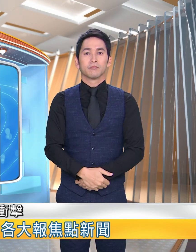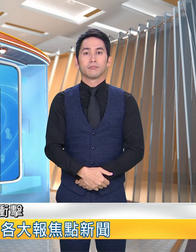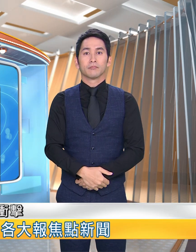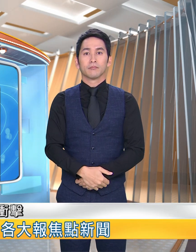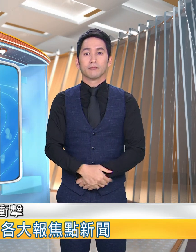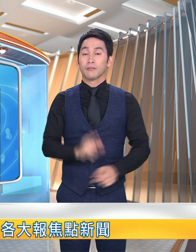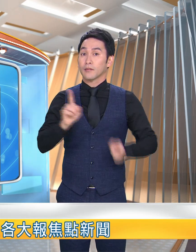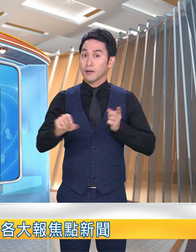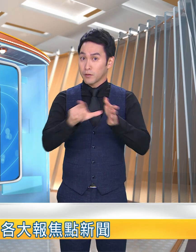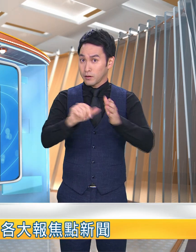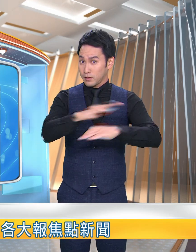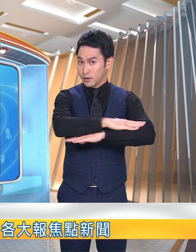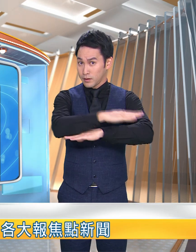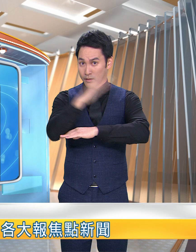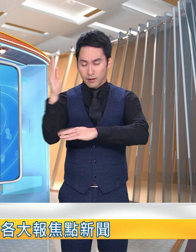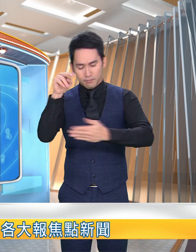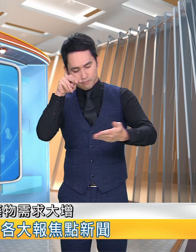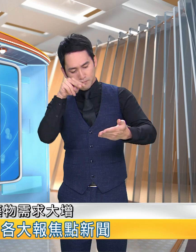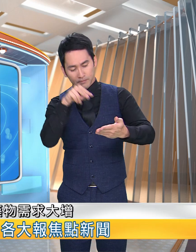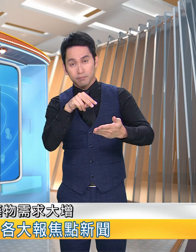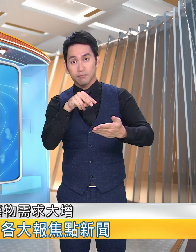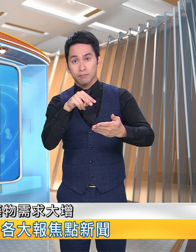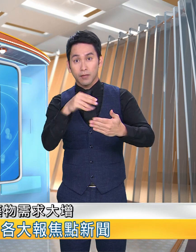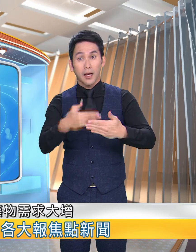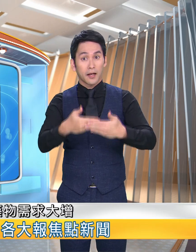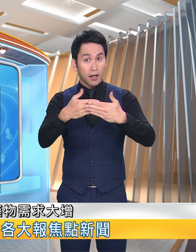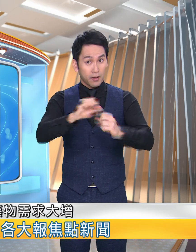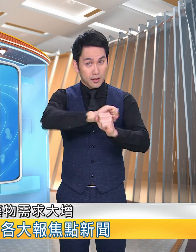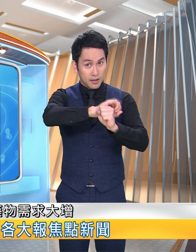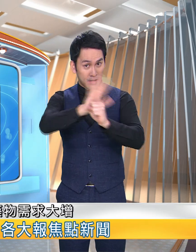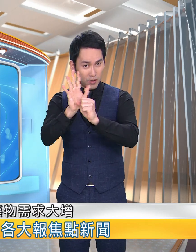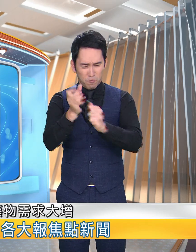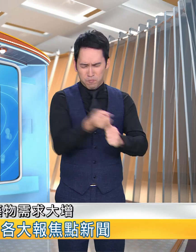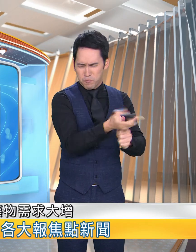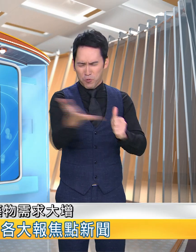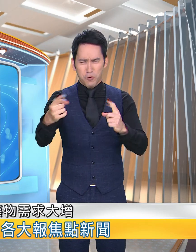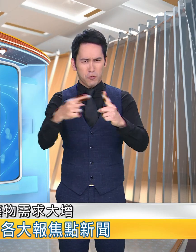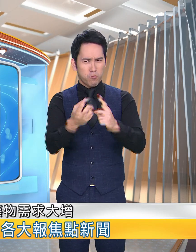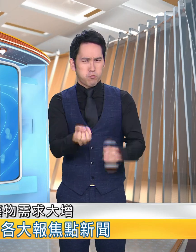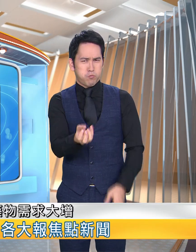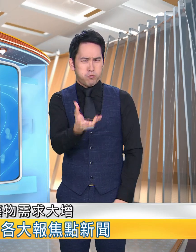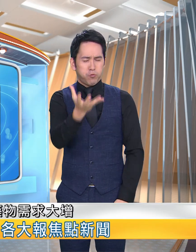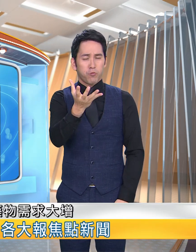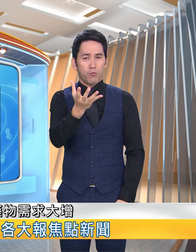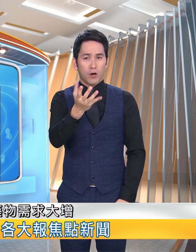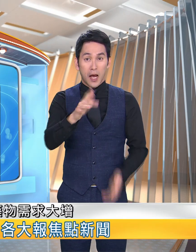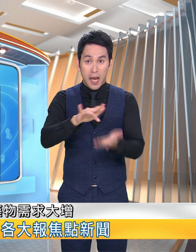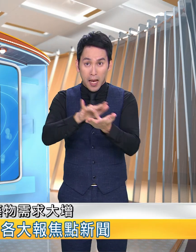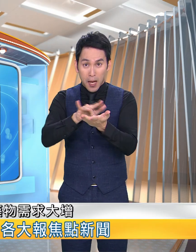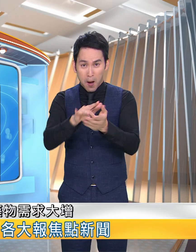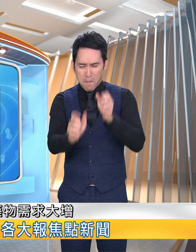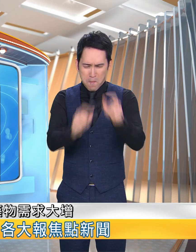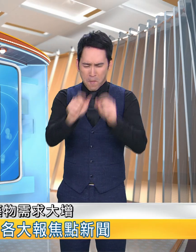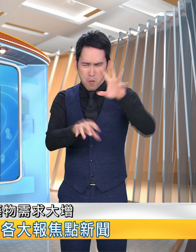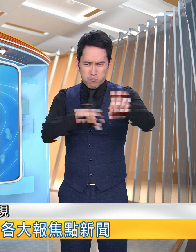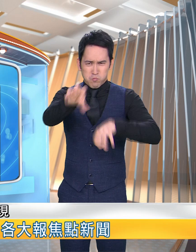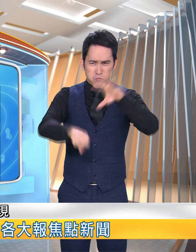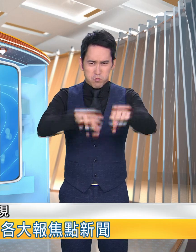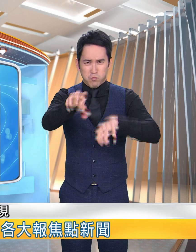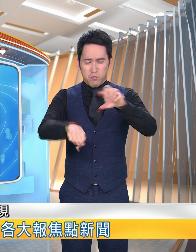自由时报则是报道中国疫情升温，药物需求大增。疫情指挥中心